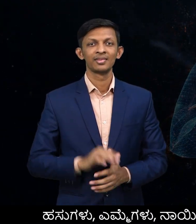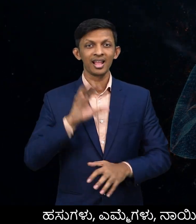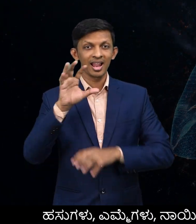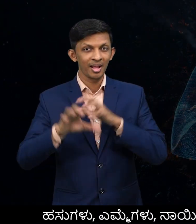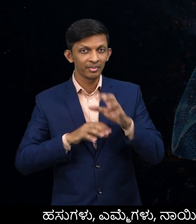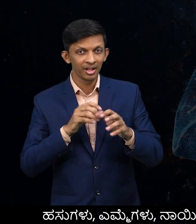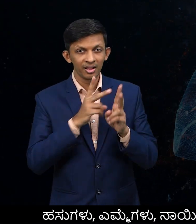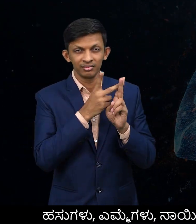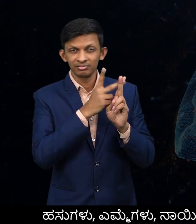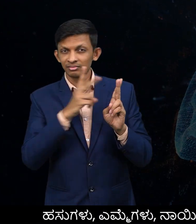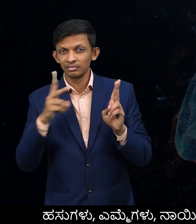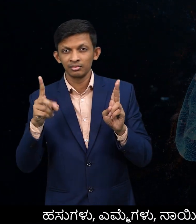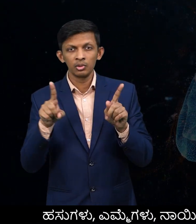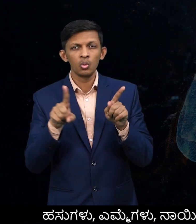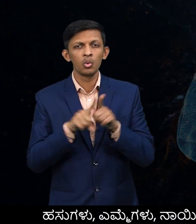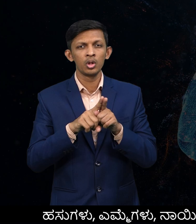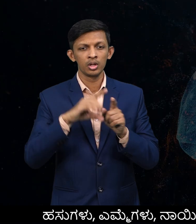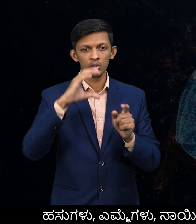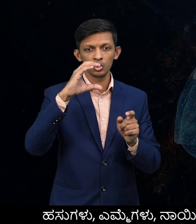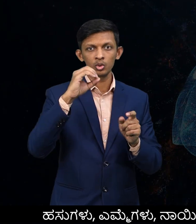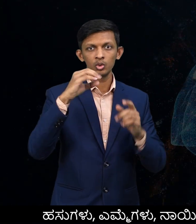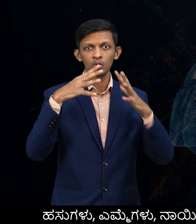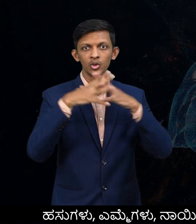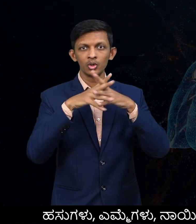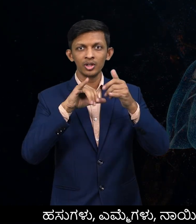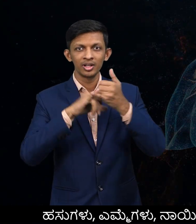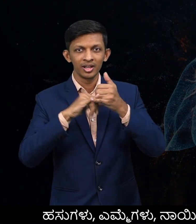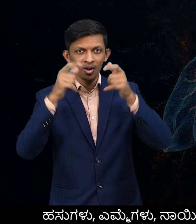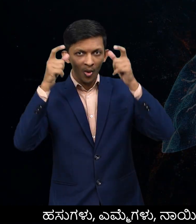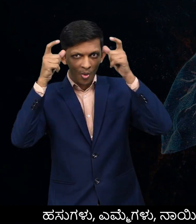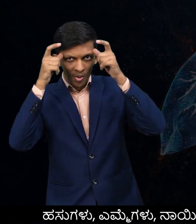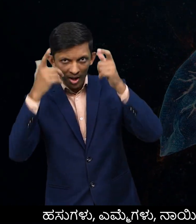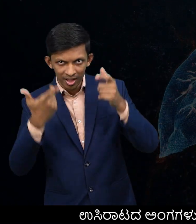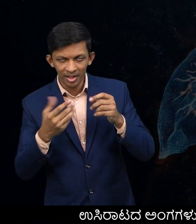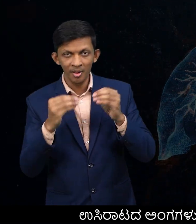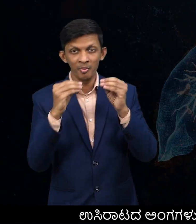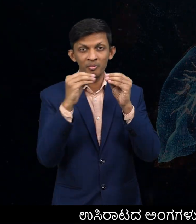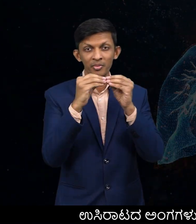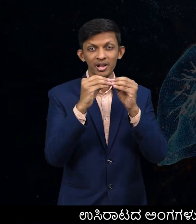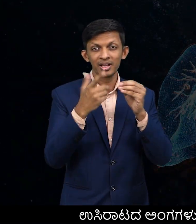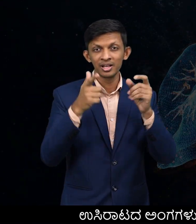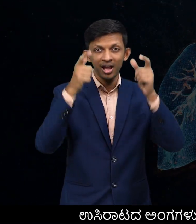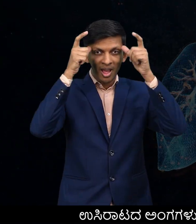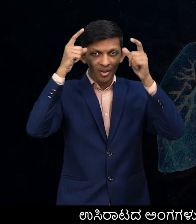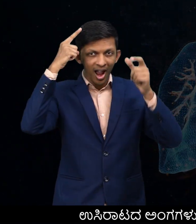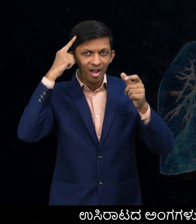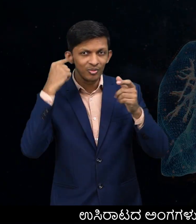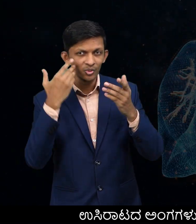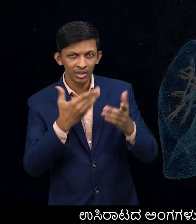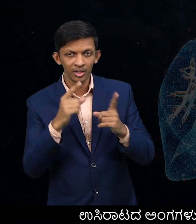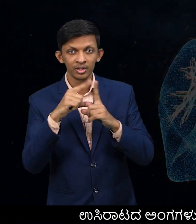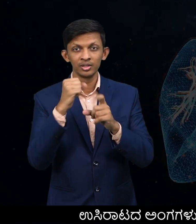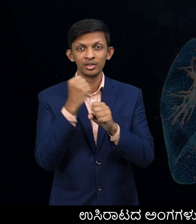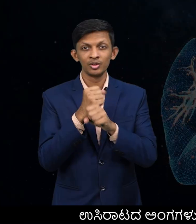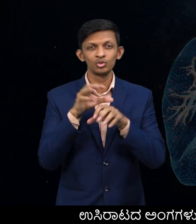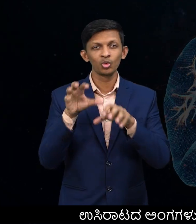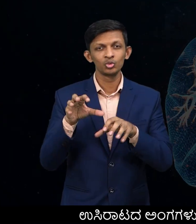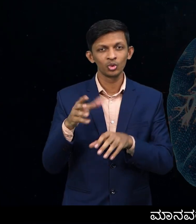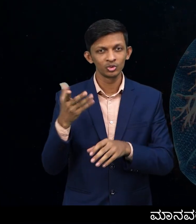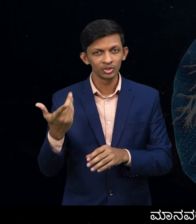ಹಸುಗಳು, ಎಮ್ಮೆಗಳು, ನಾಯಿಗಳು ಮತ್ತು ಬೆಕ್ಕುಗಳಂತಹ ಪ್ರಾಣಿಗಳಲ್ಲಿ ಉಸಿರಾಟದ ಅಂಗಗಳು ಮತ್ತು ಉಸಿರಾಟದ ಪ್ರಕ್ರಿಯೆಯೇ